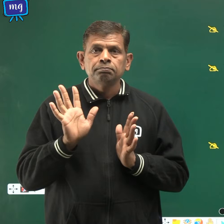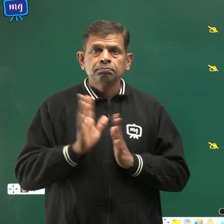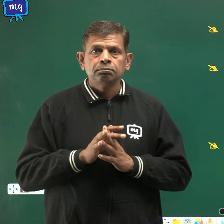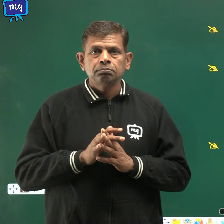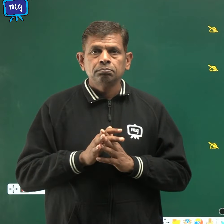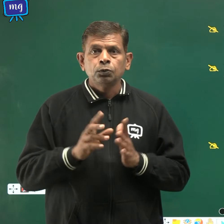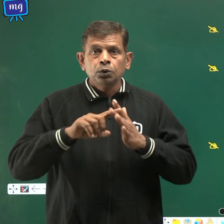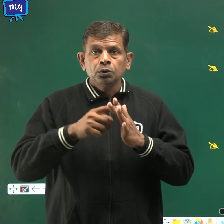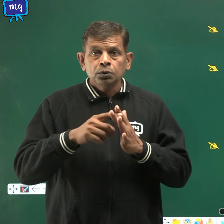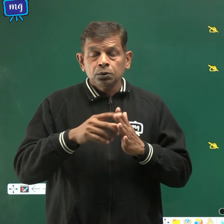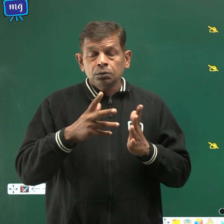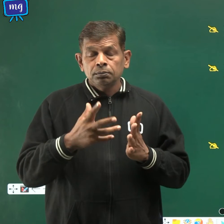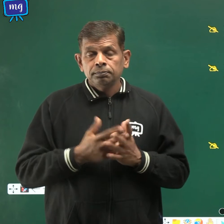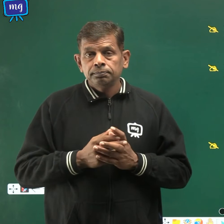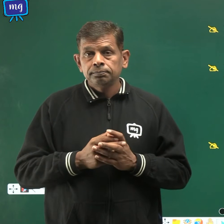तड़ित